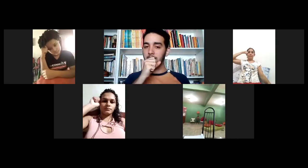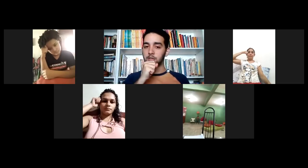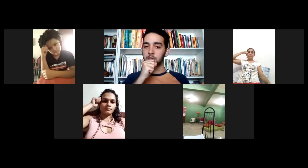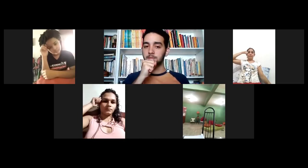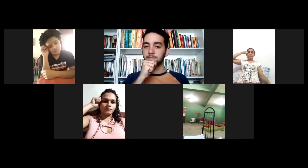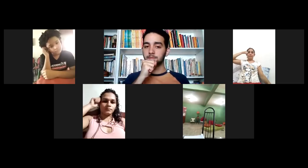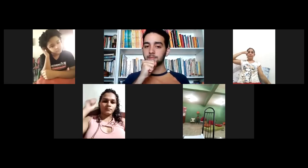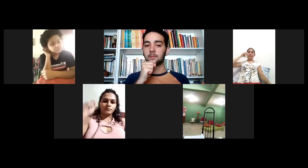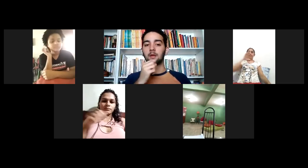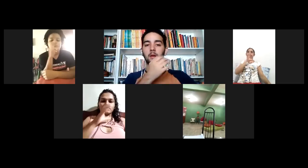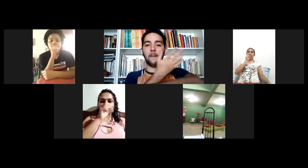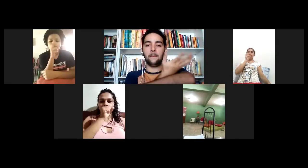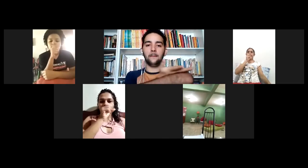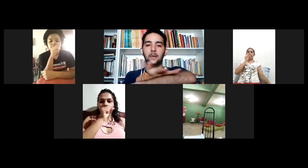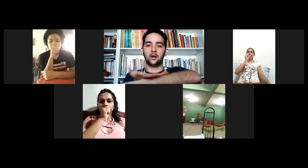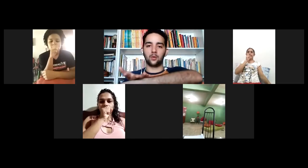laranja,